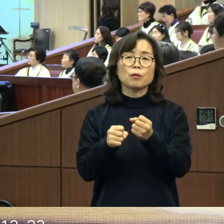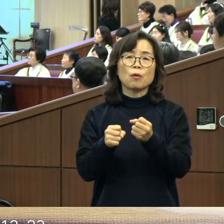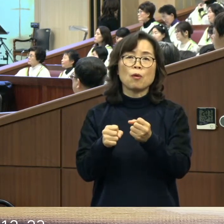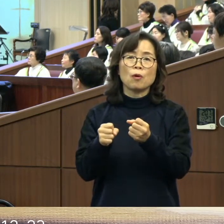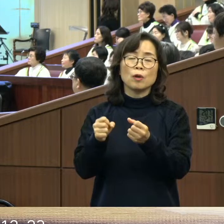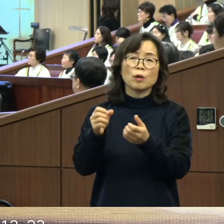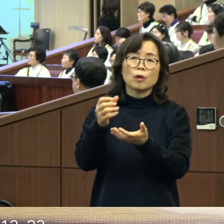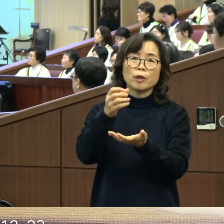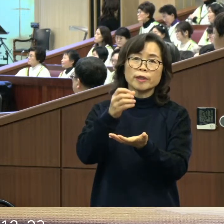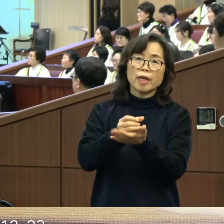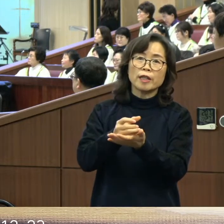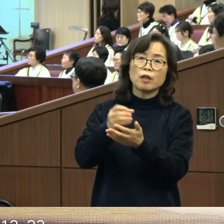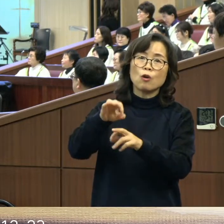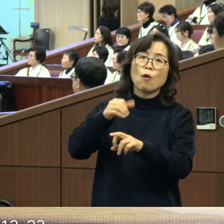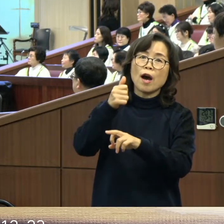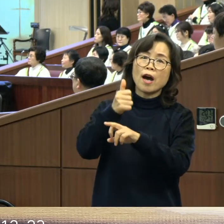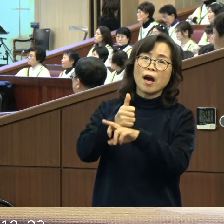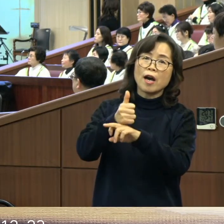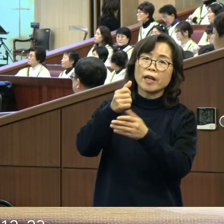잔을 바로의 손에